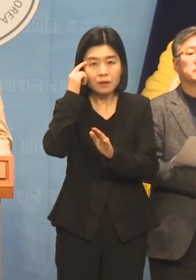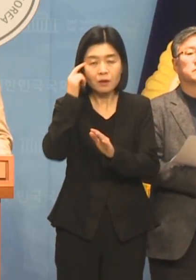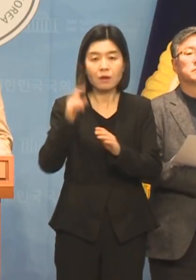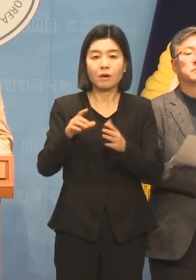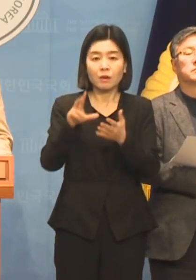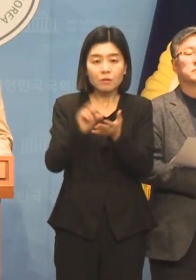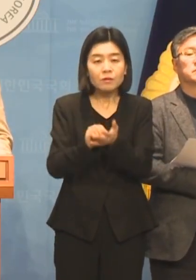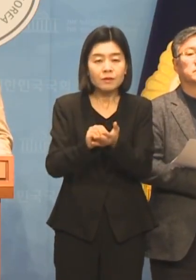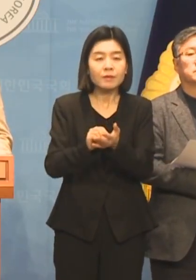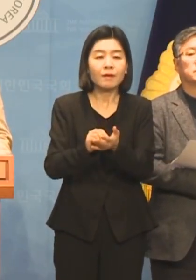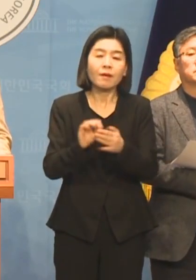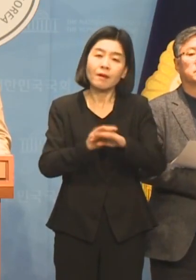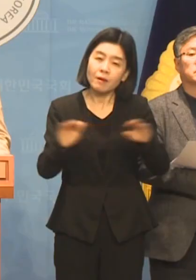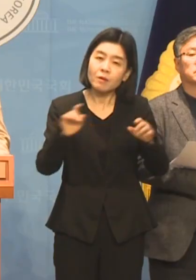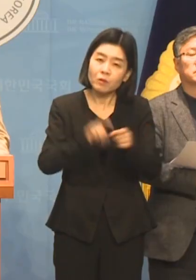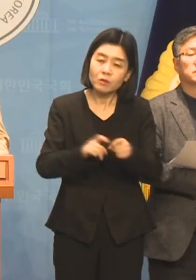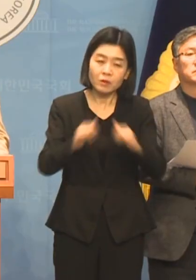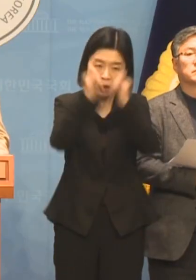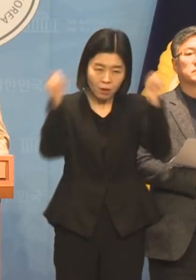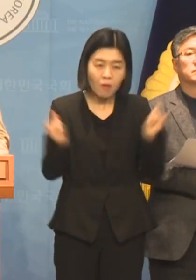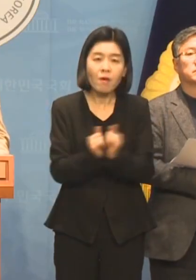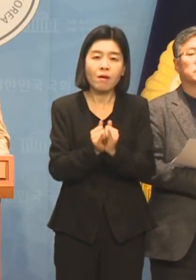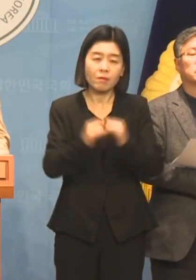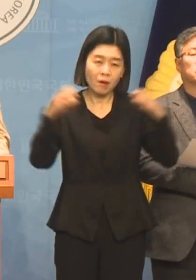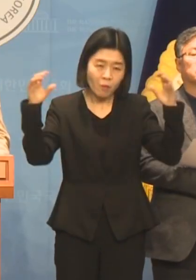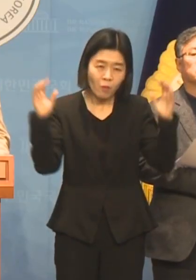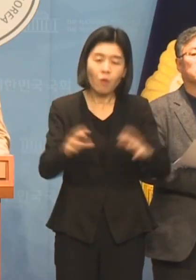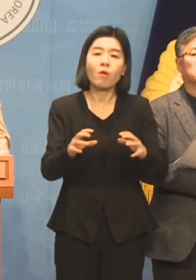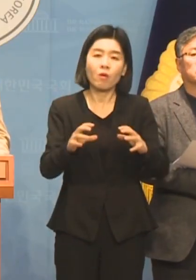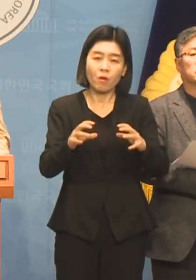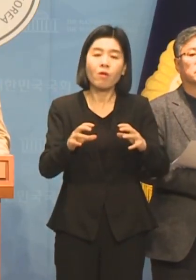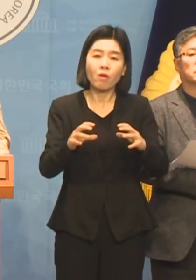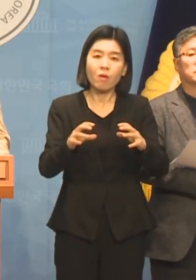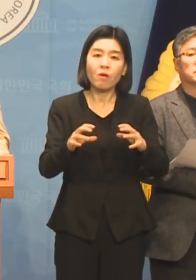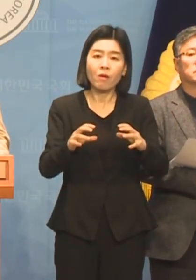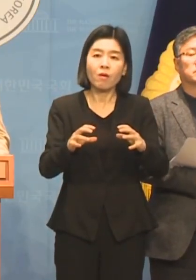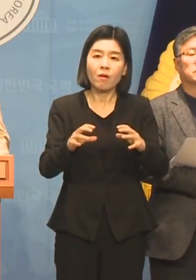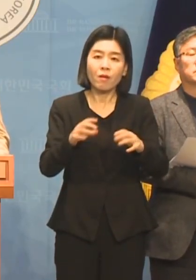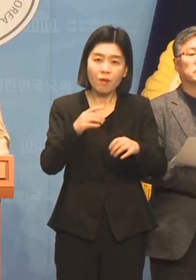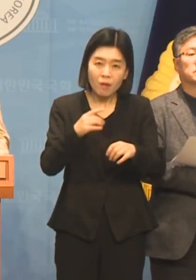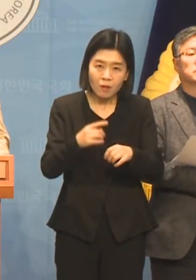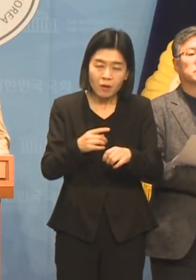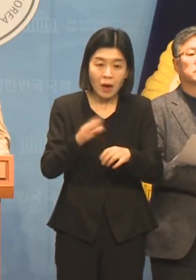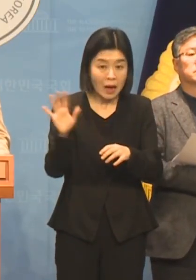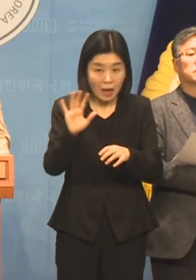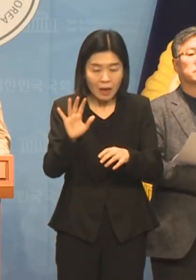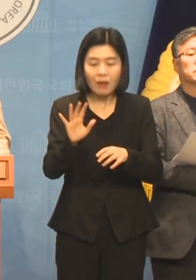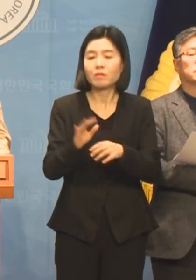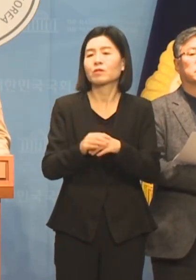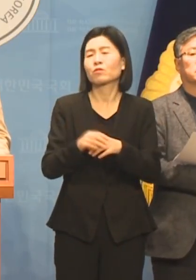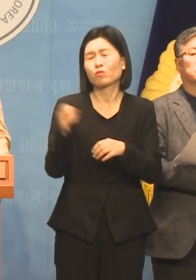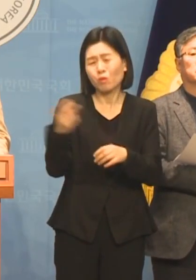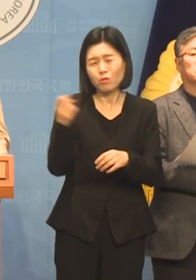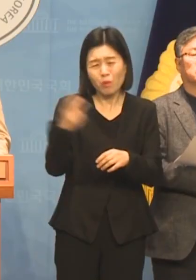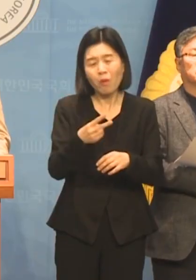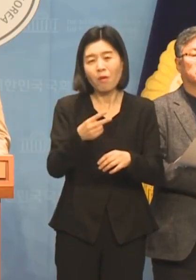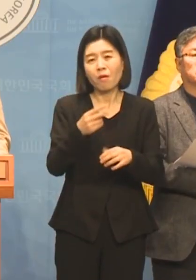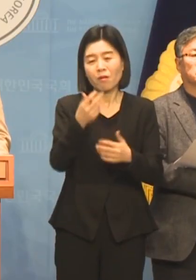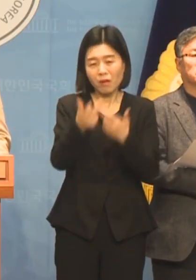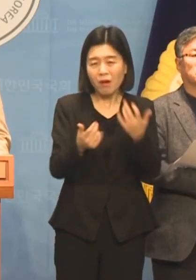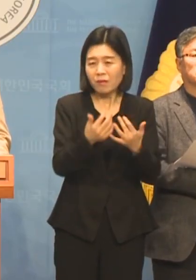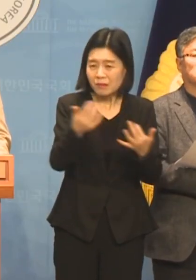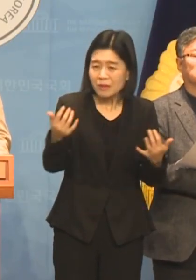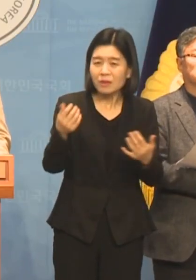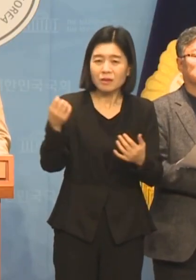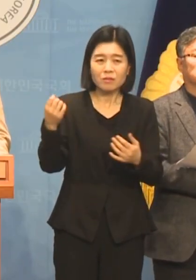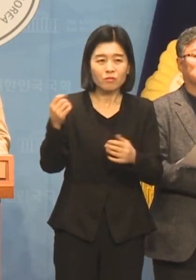리스크에 대응하기 위해서 온 사회가 노력하지 않으면 우리는 제2, 제3의 산불, 그리고 또 다른 재난에서 있게